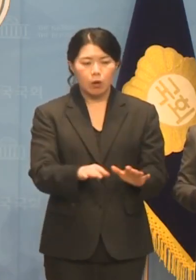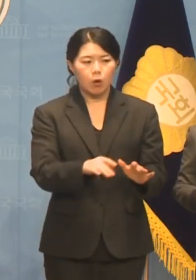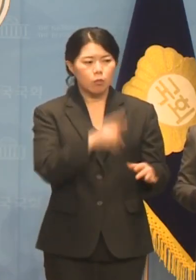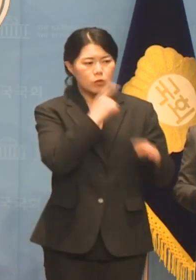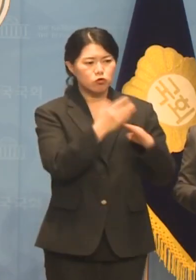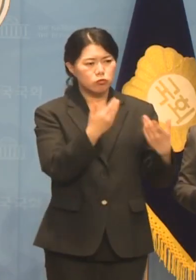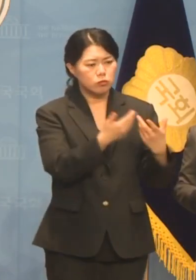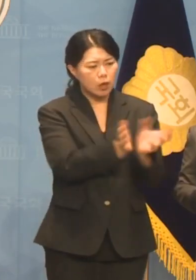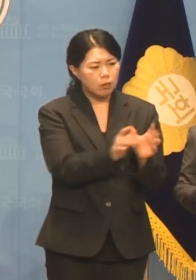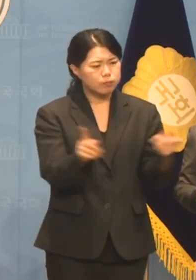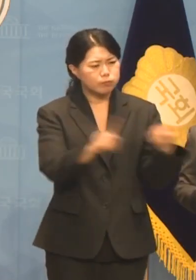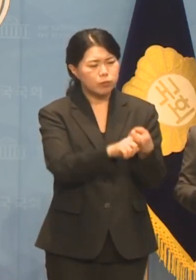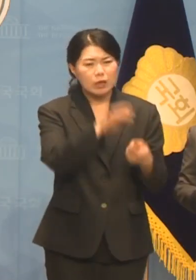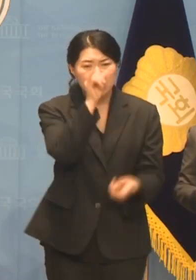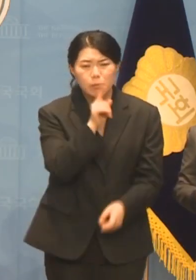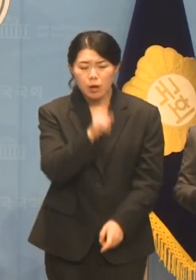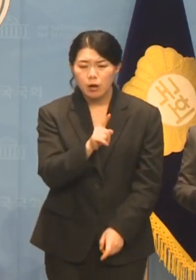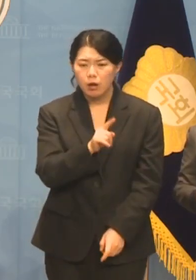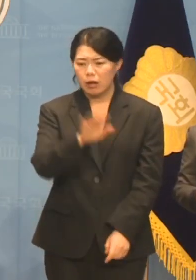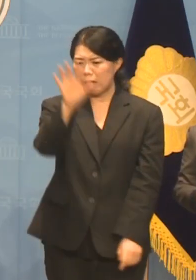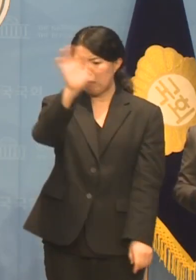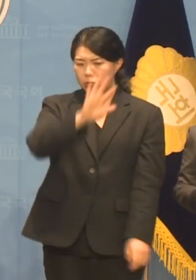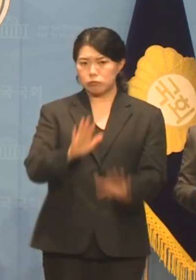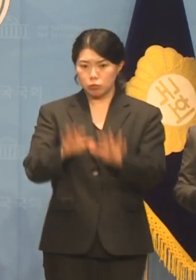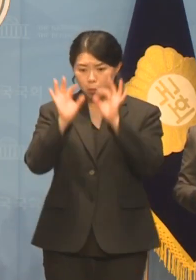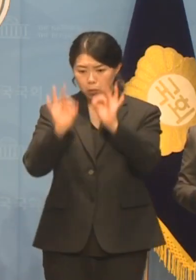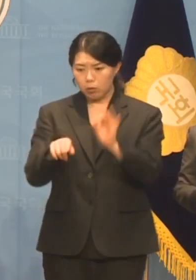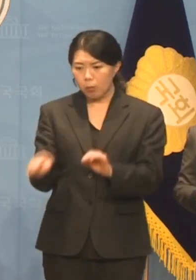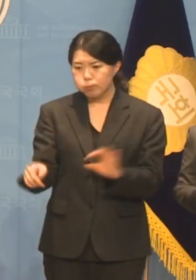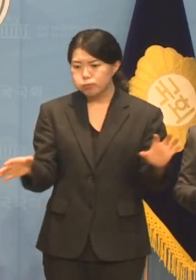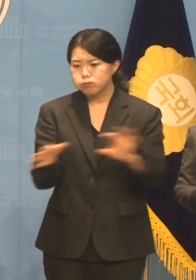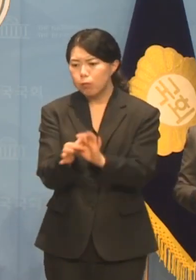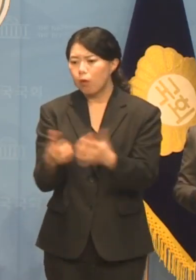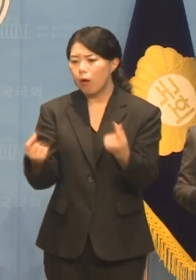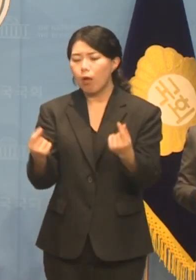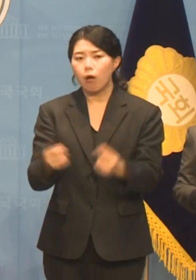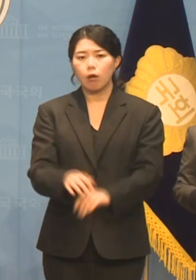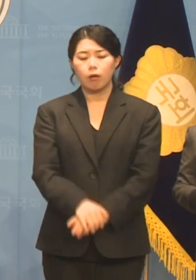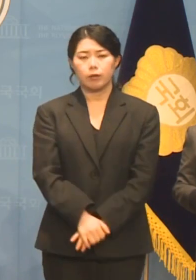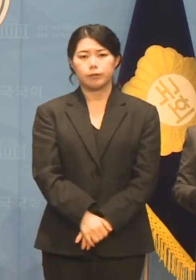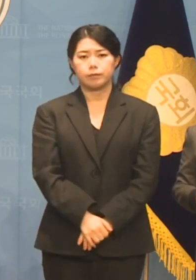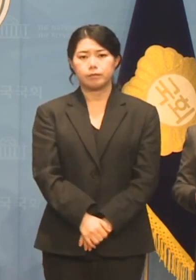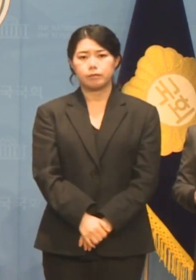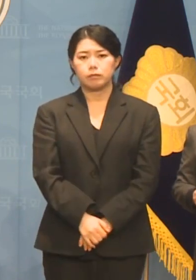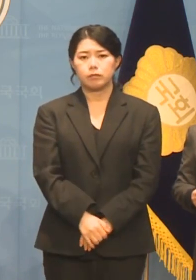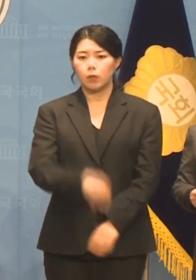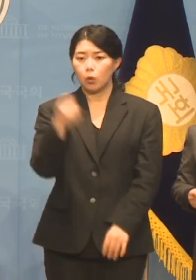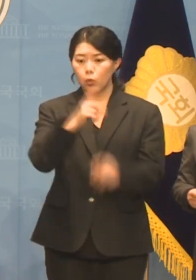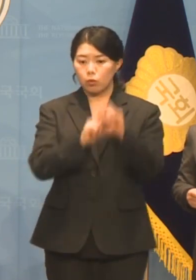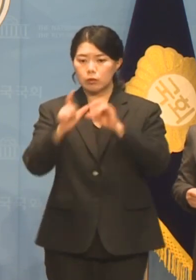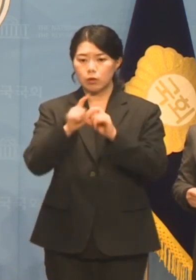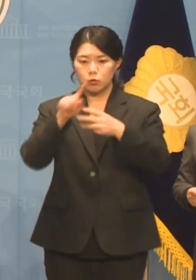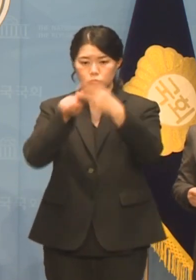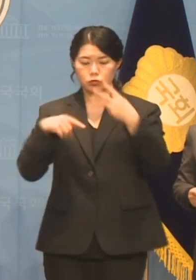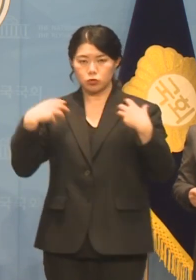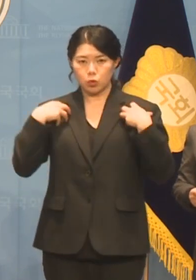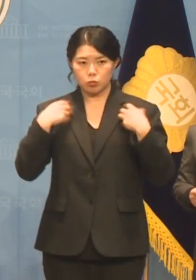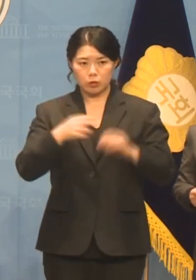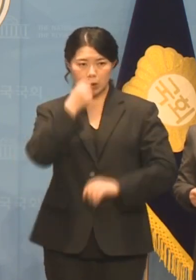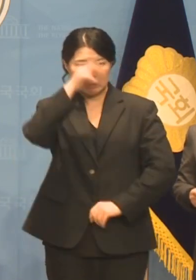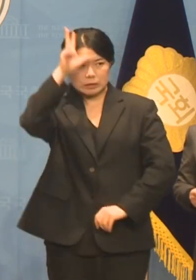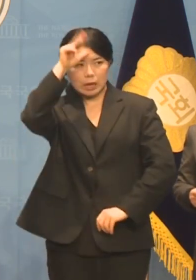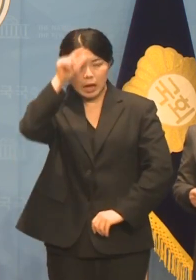주장합니다. 지금 보니 민주당보다는 권성동 원내대표가 더 가까워 보입니다. 무엇보다 윤석열 정부는 검찰 인사를